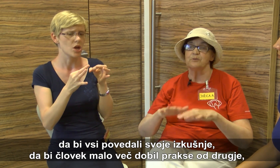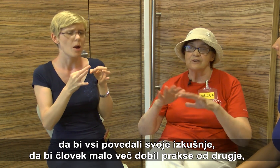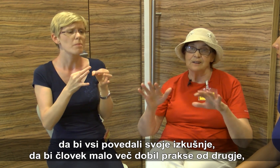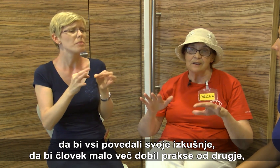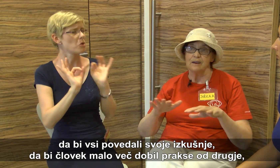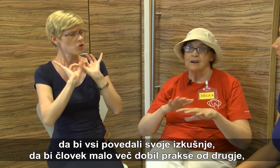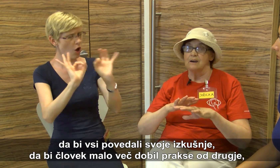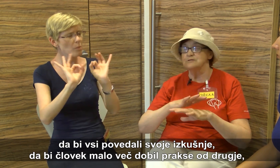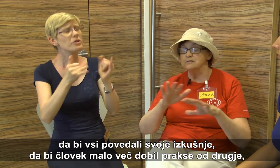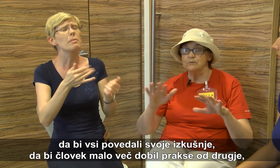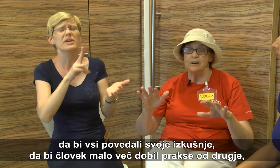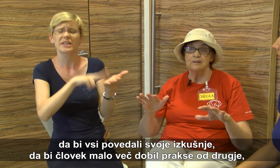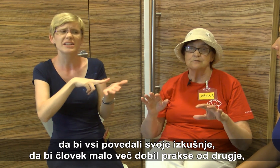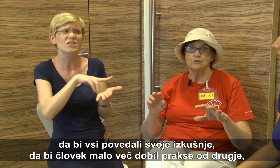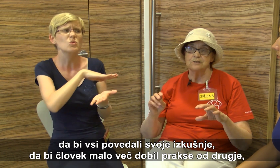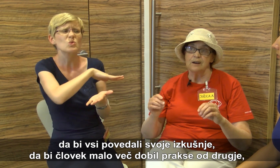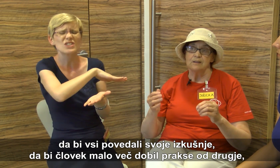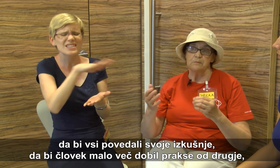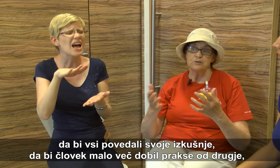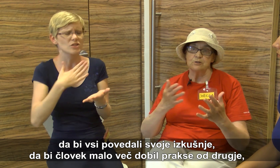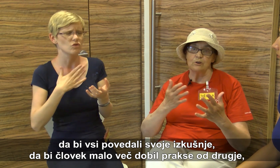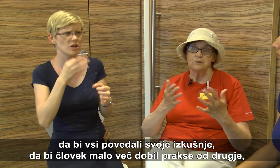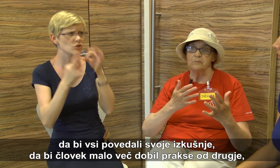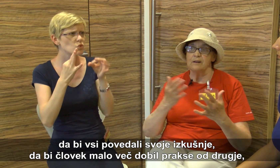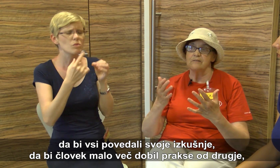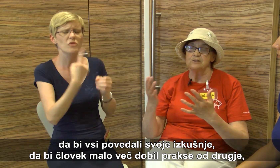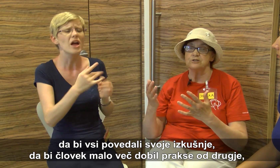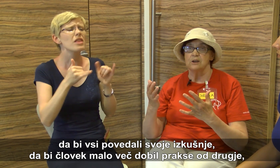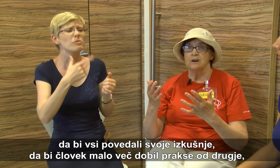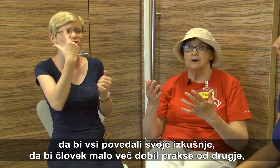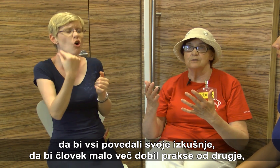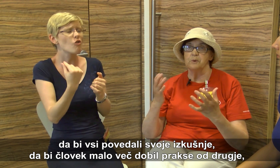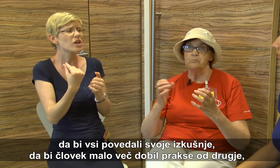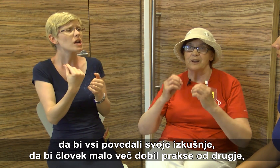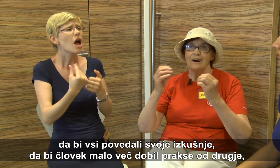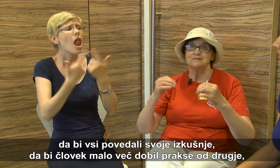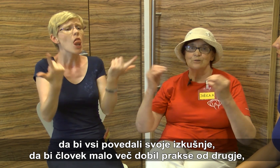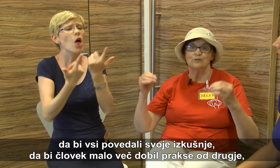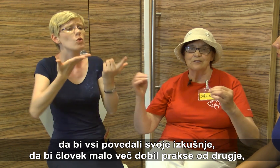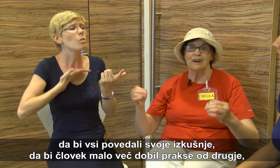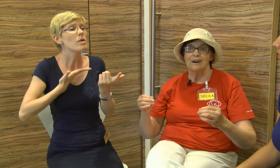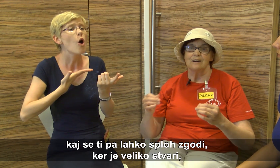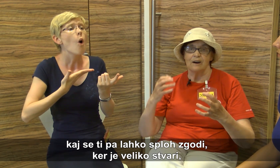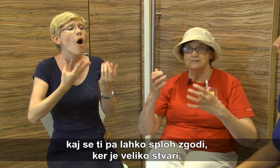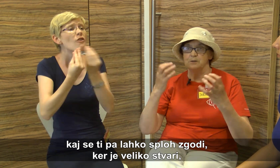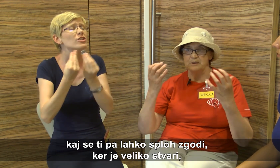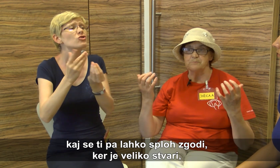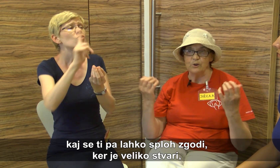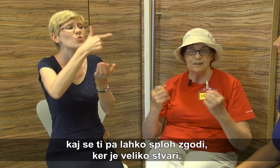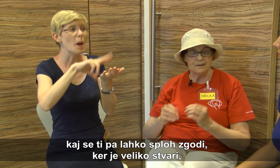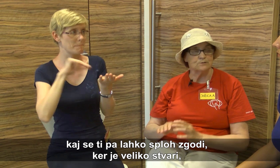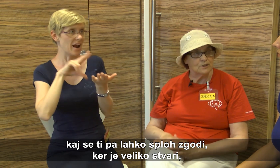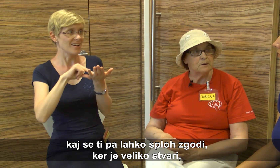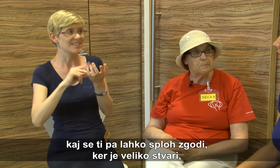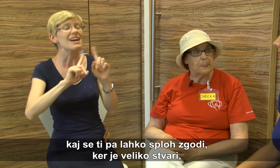res povedali vsi svoje izkušnje, da bi človek malo več, da bi vprašal druge, kaj se te pa